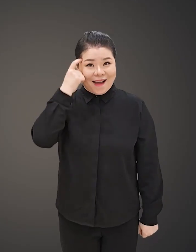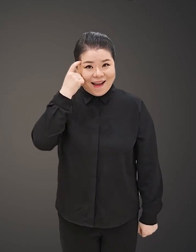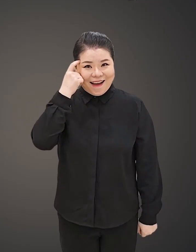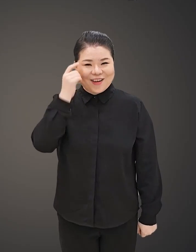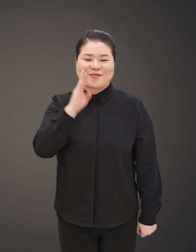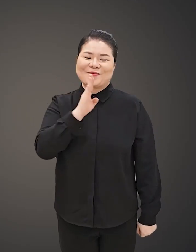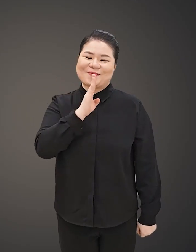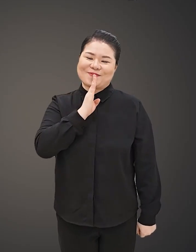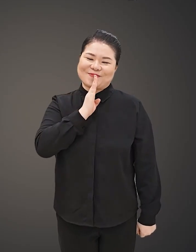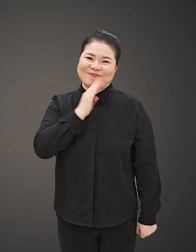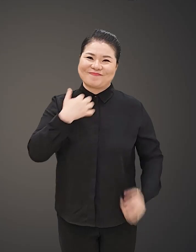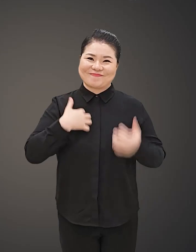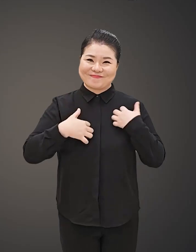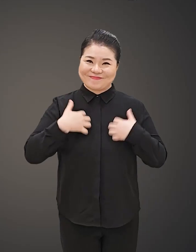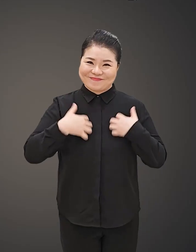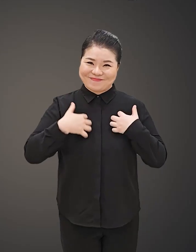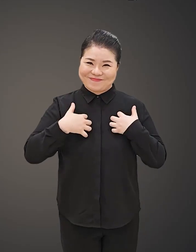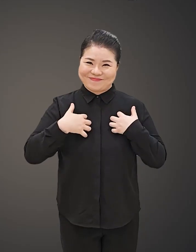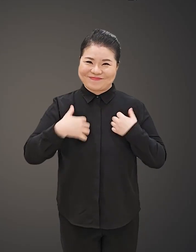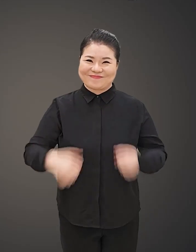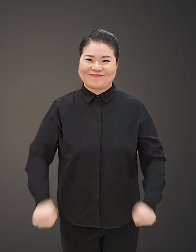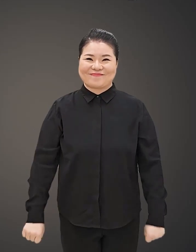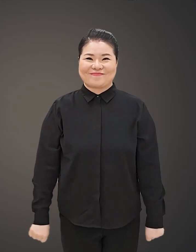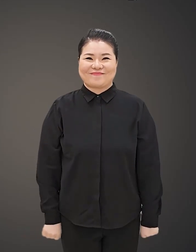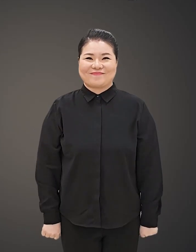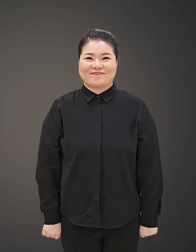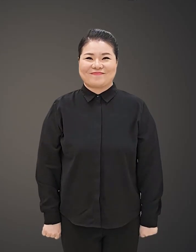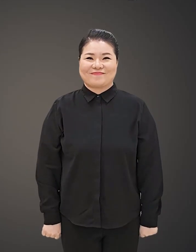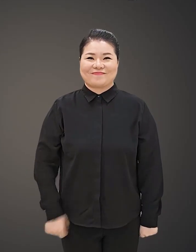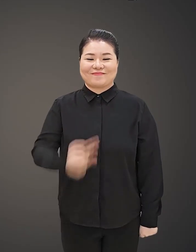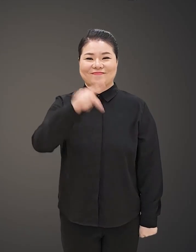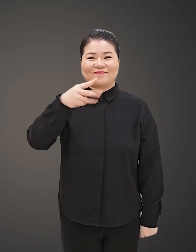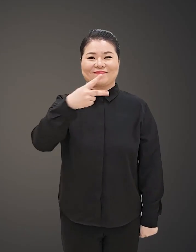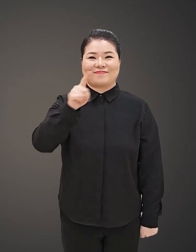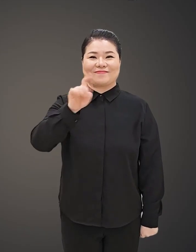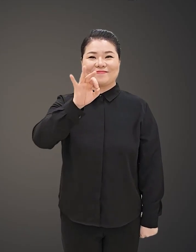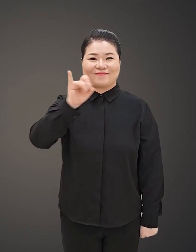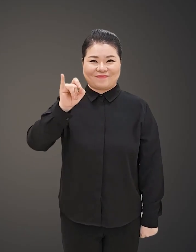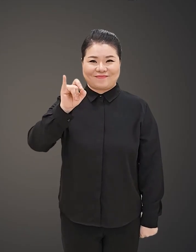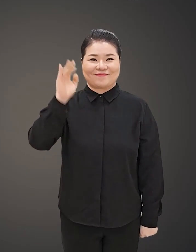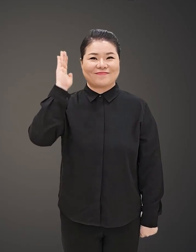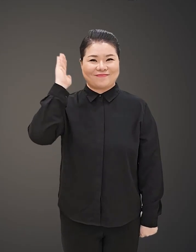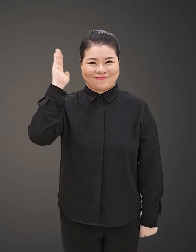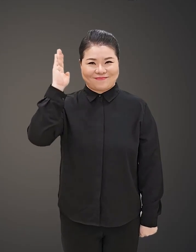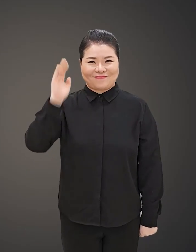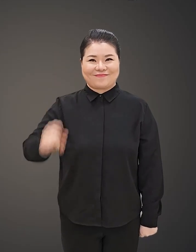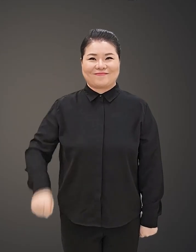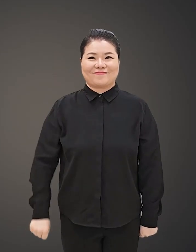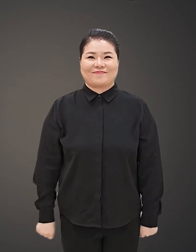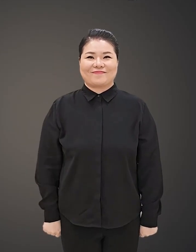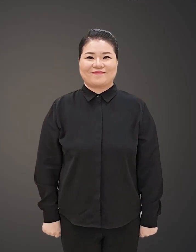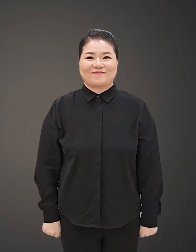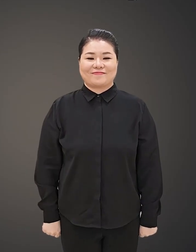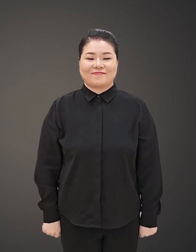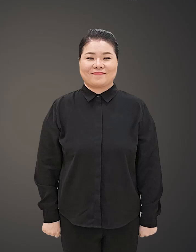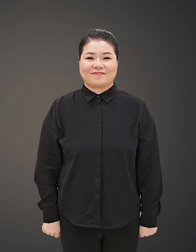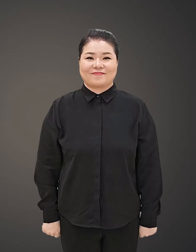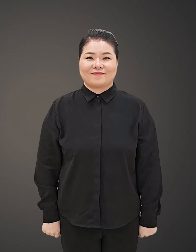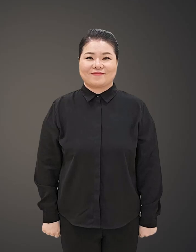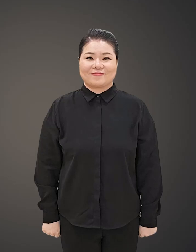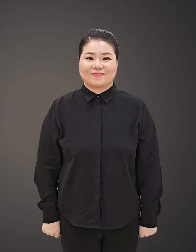분들과 공유할 수 있다고 생각하니 무척 기쁩니다. 달라이 라마.